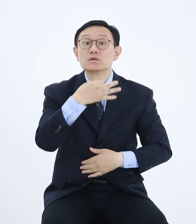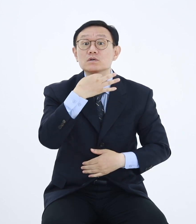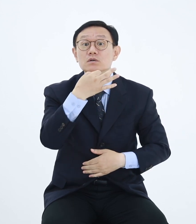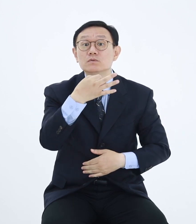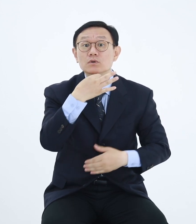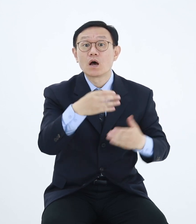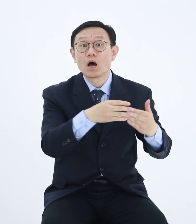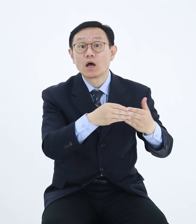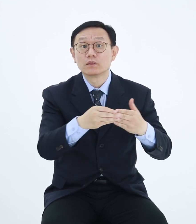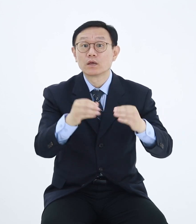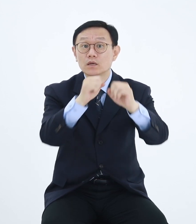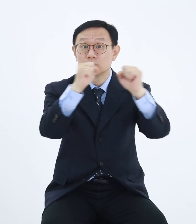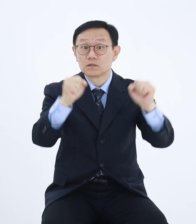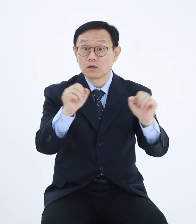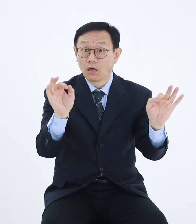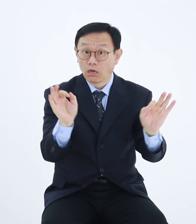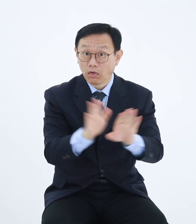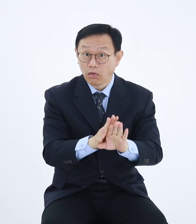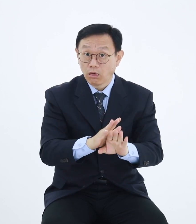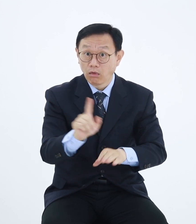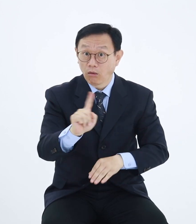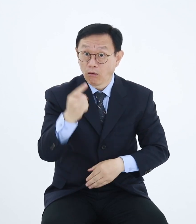시스템이 없어지면 어떻게 될까요